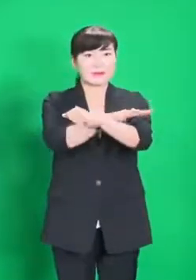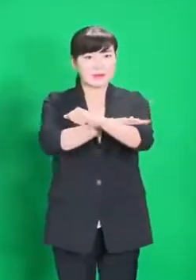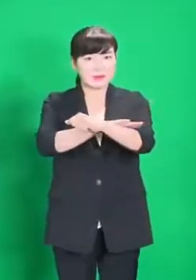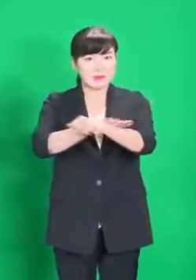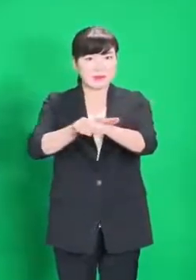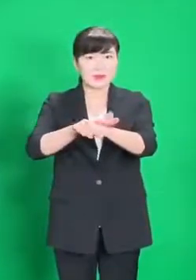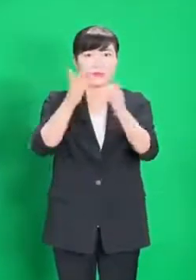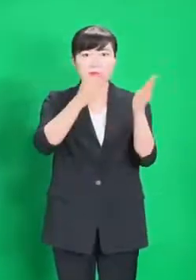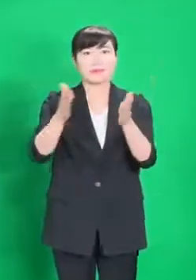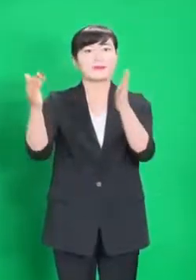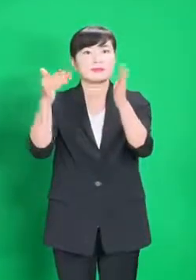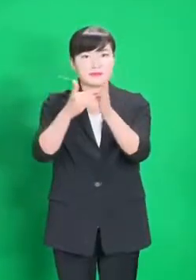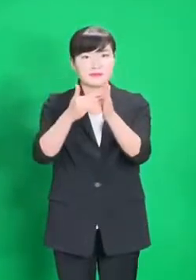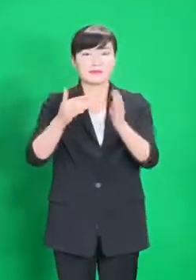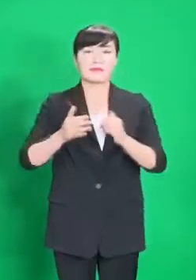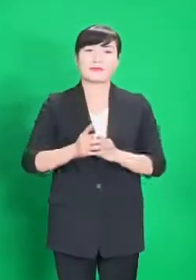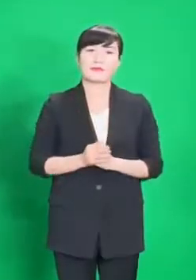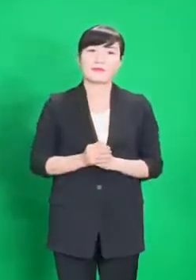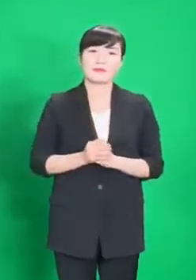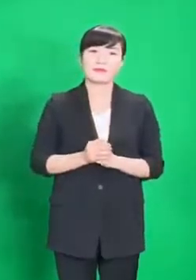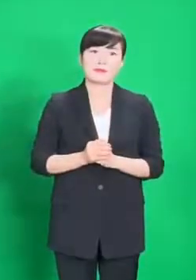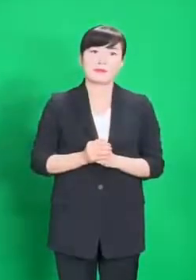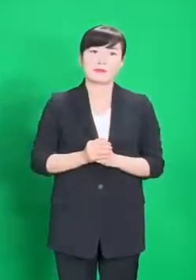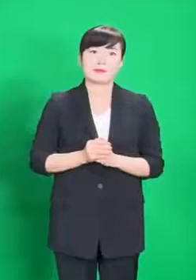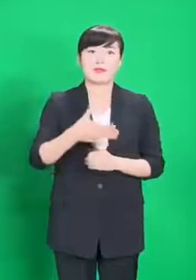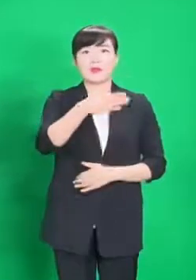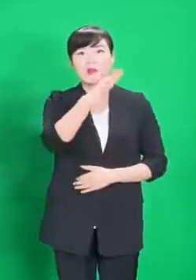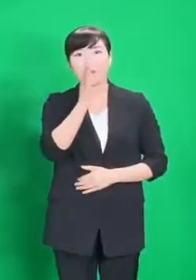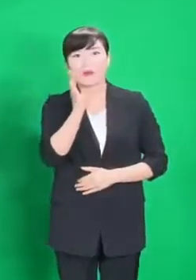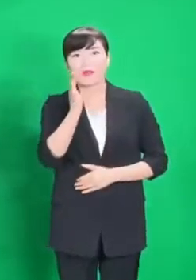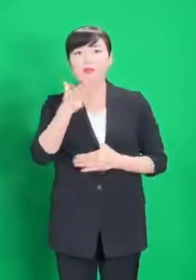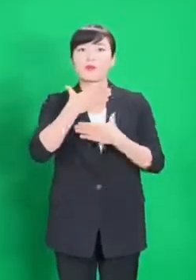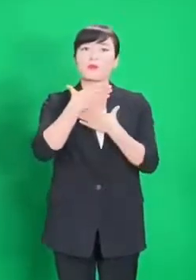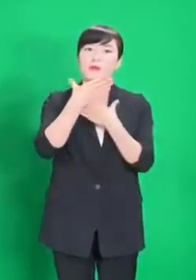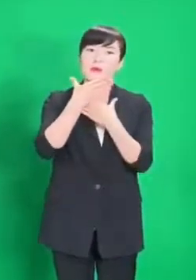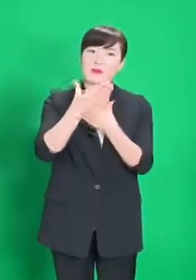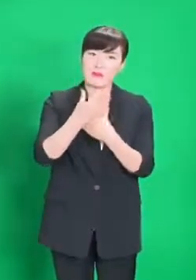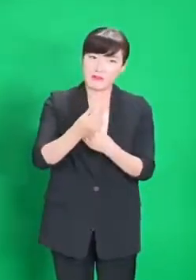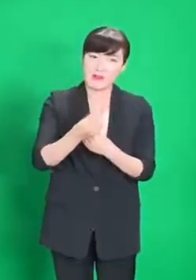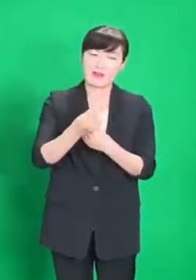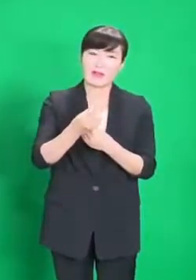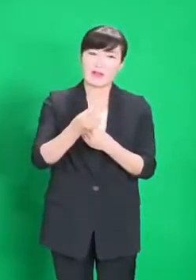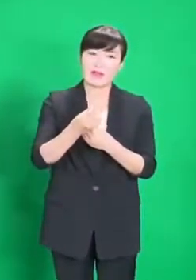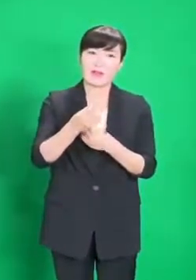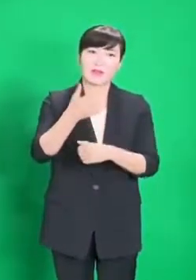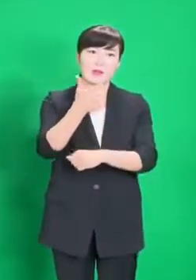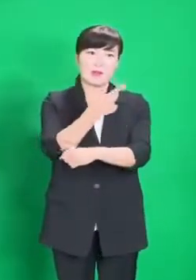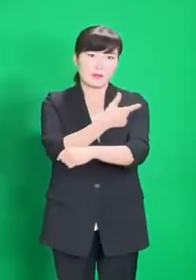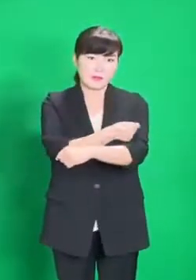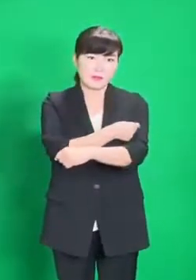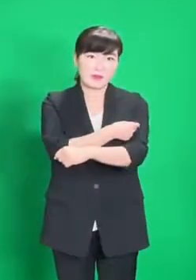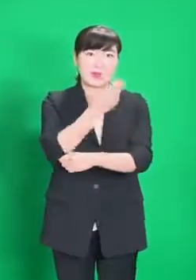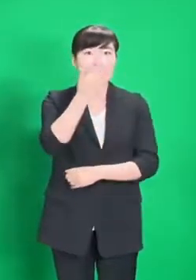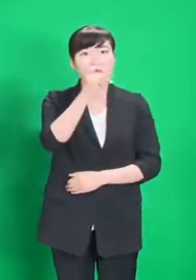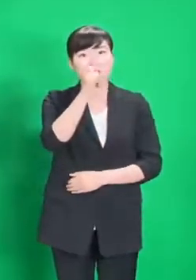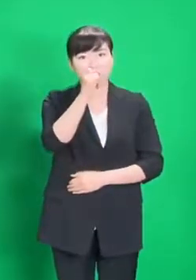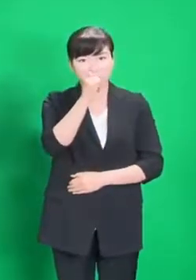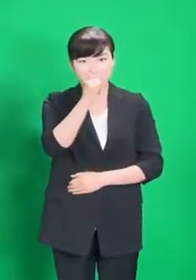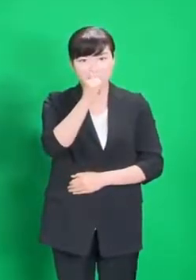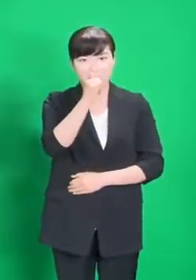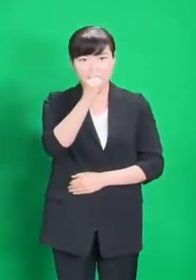순조롭게 마무리되었습니다. 어르신들이 편안하고 안전하게 백신을 접종할 수